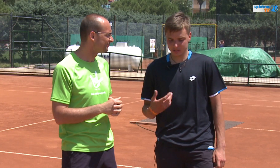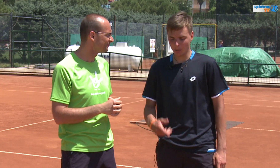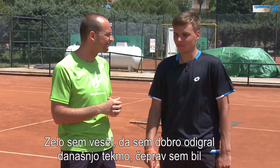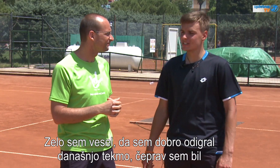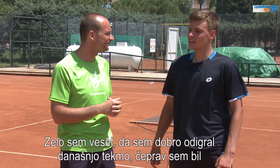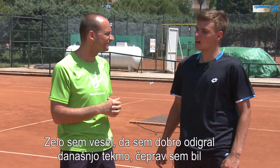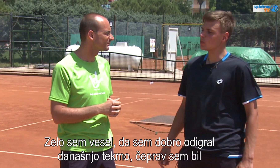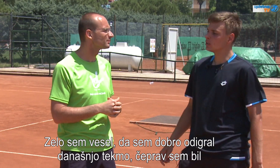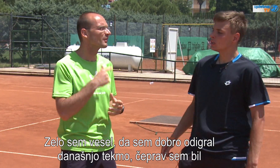Sem vesel.